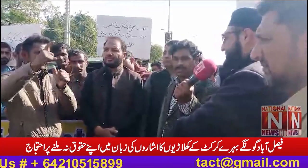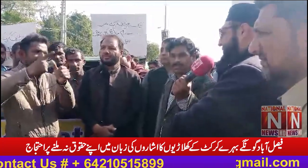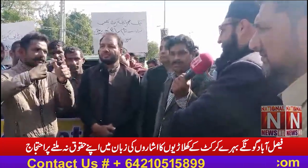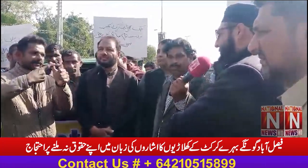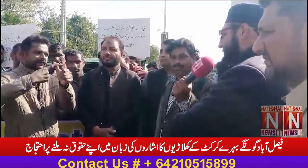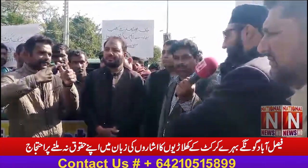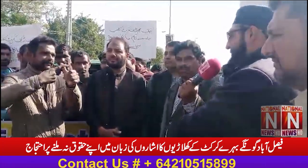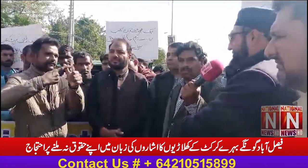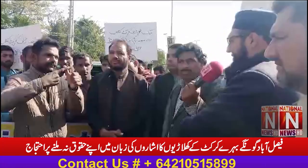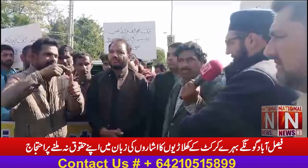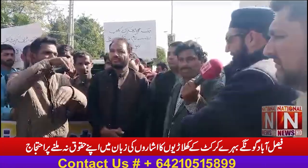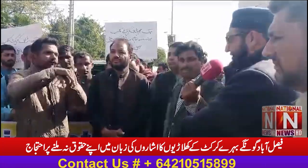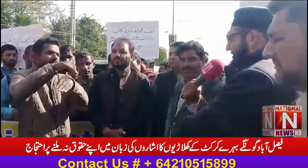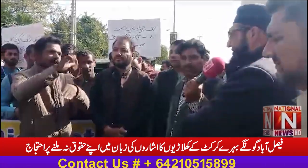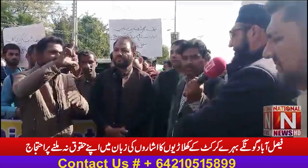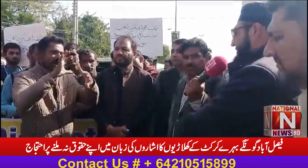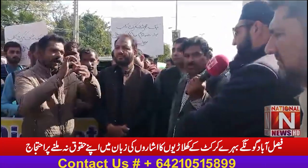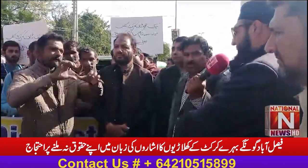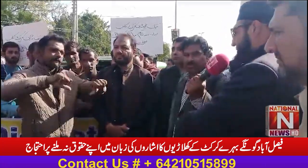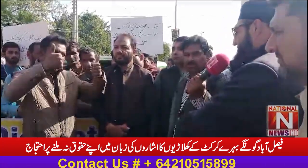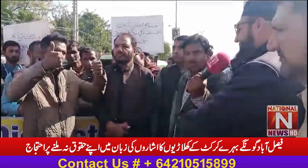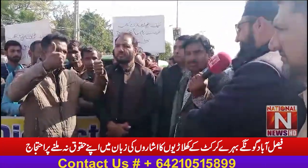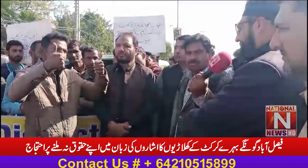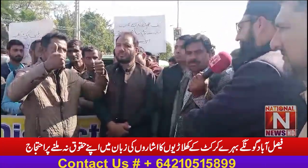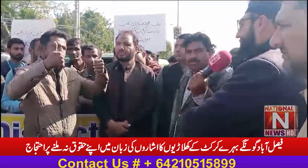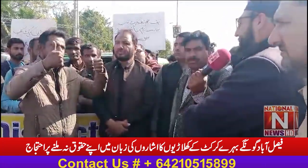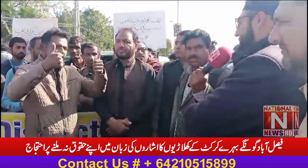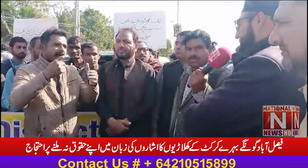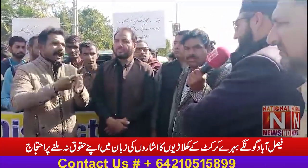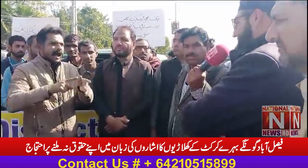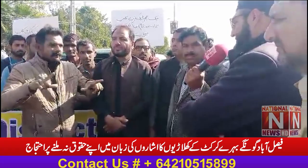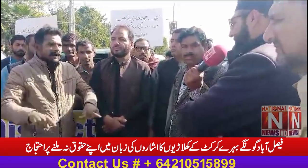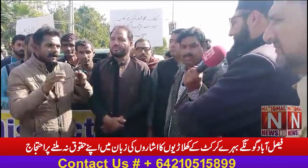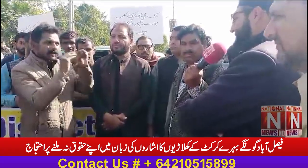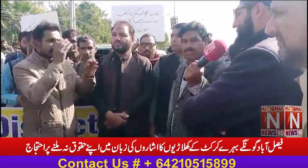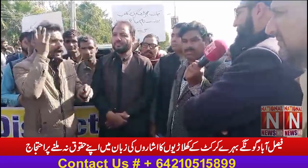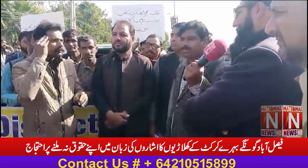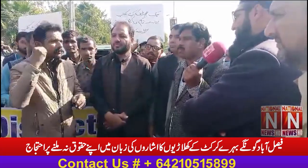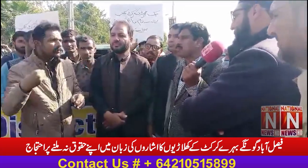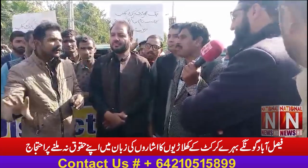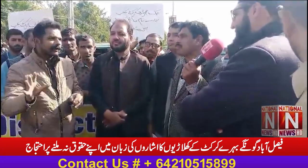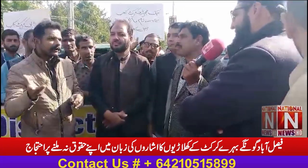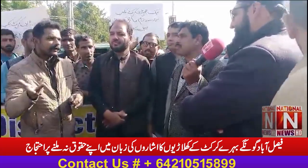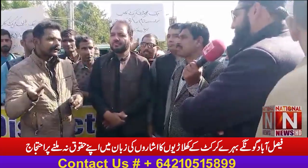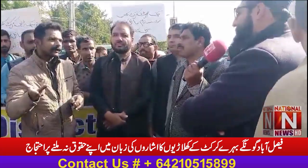कीज्ठी बॉक्त निए